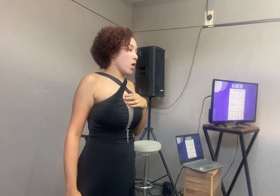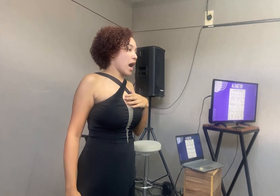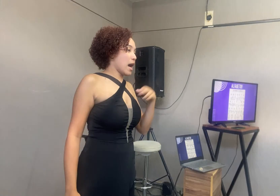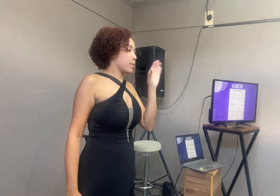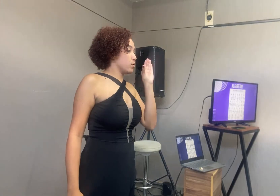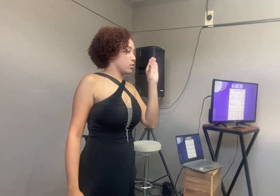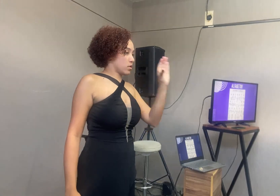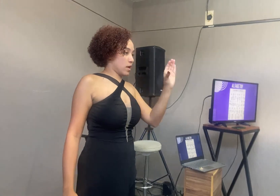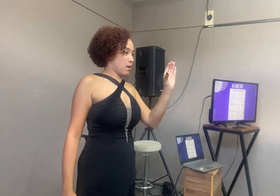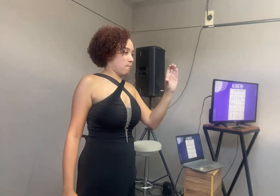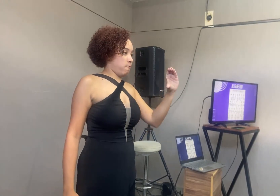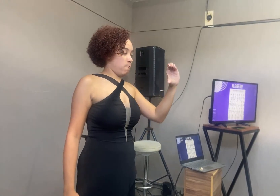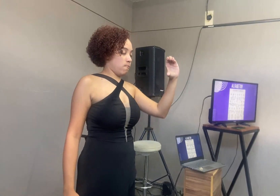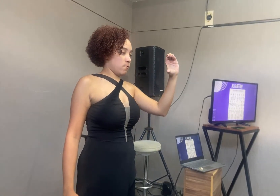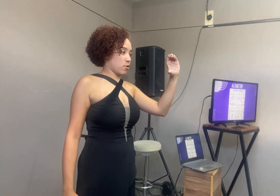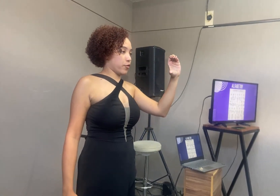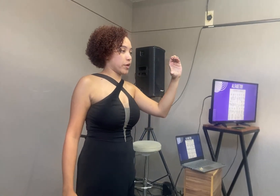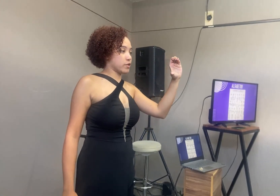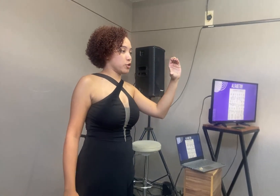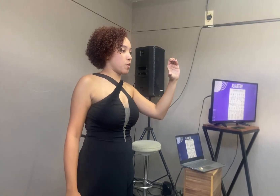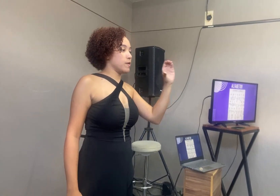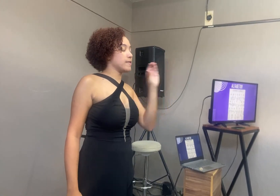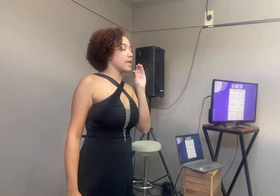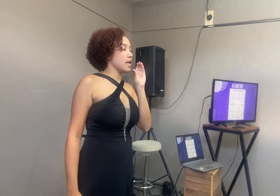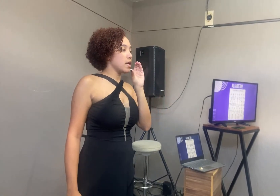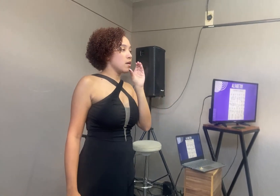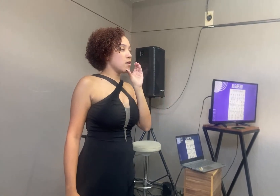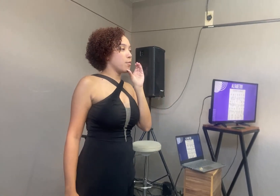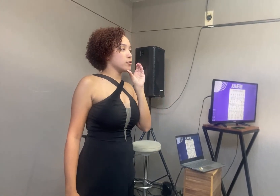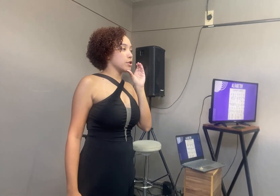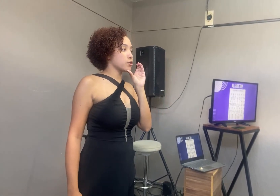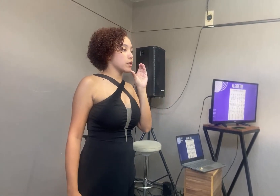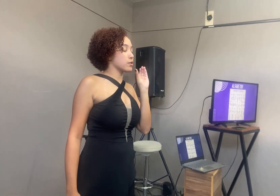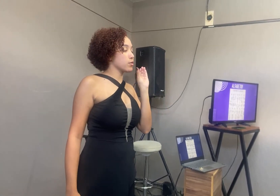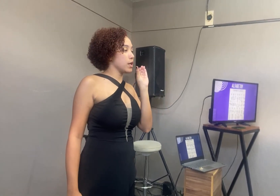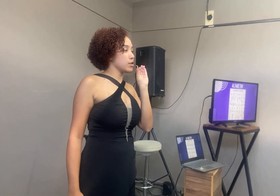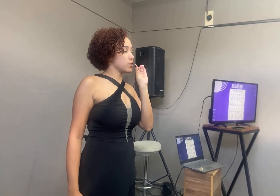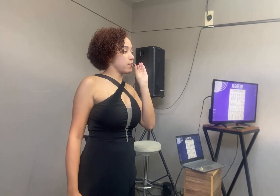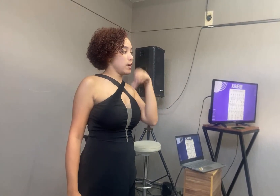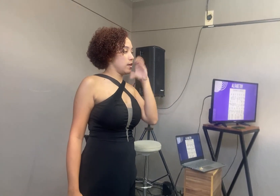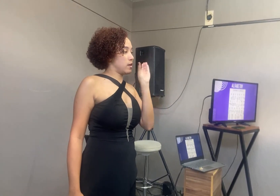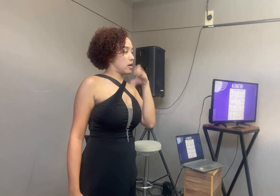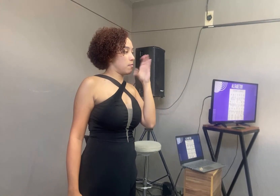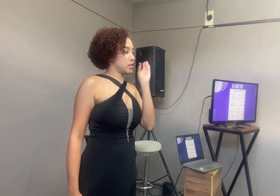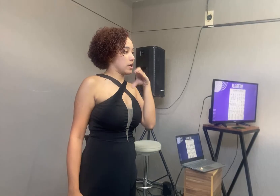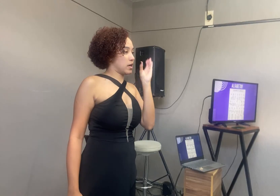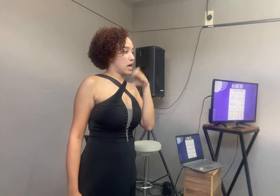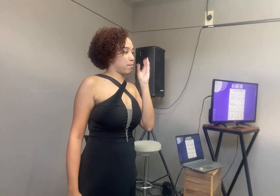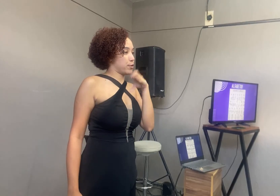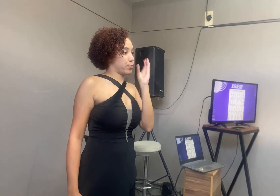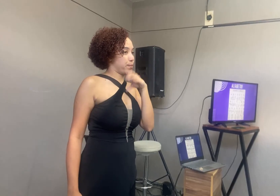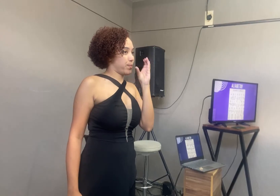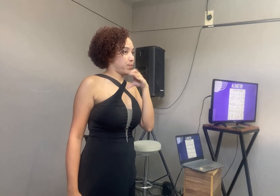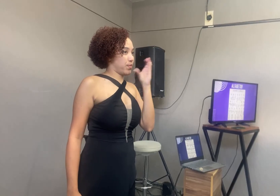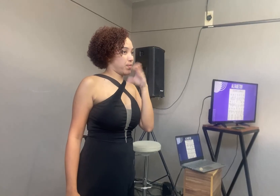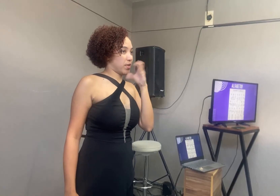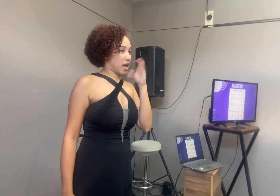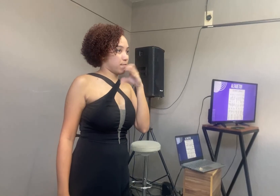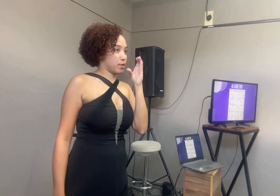Ou rápido, que é configuração de mão em C, onde a gente gosta do queixo, você vai rápido.